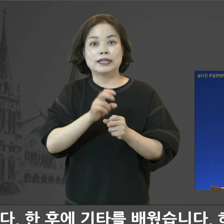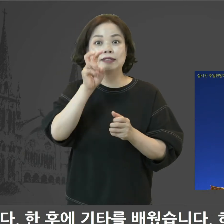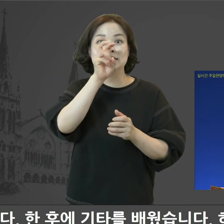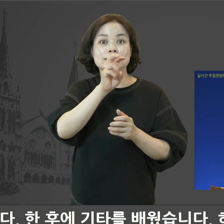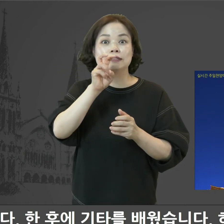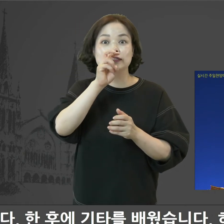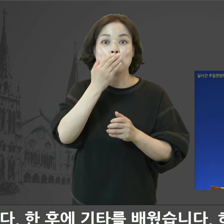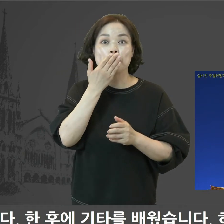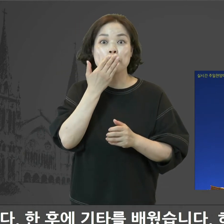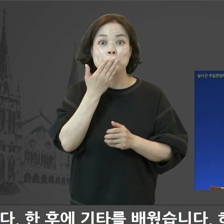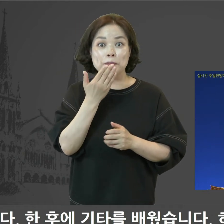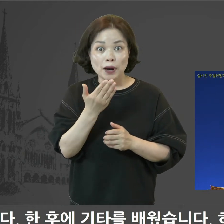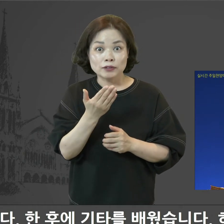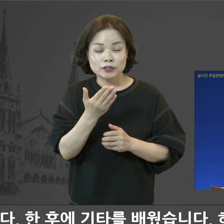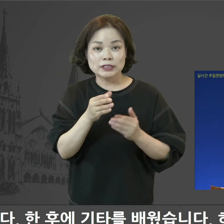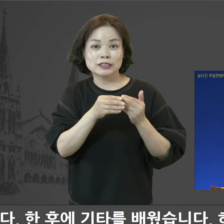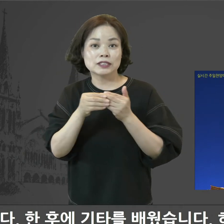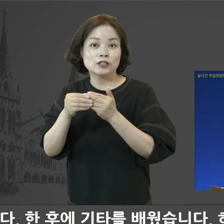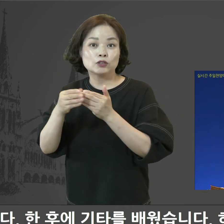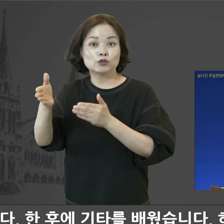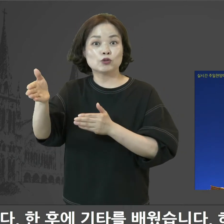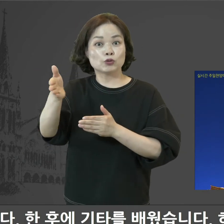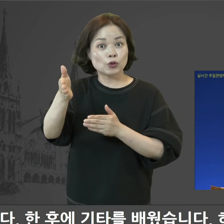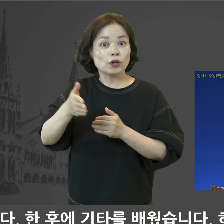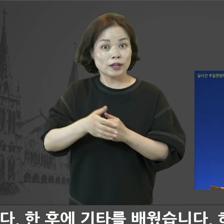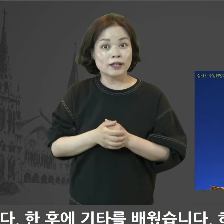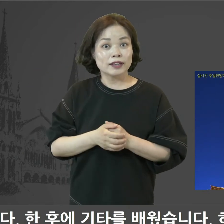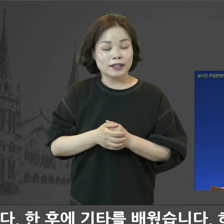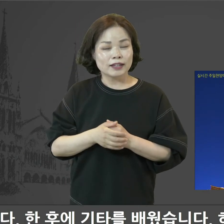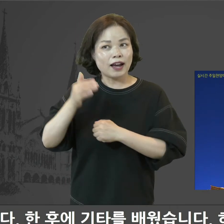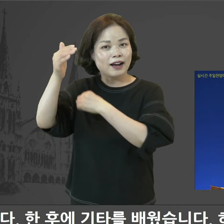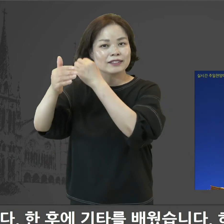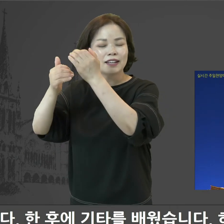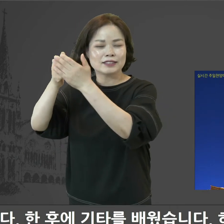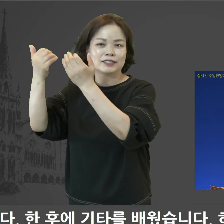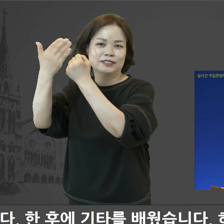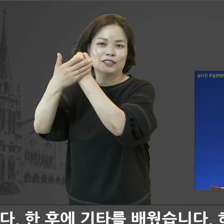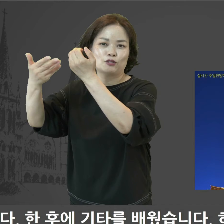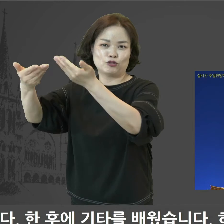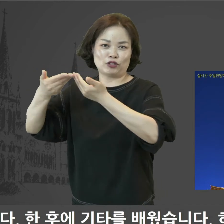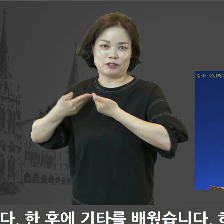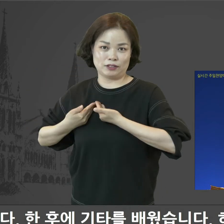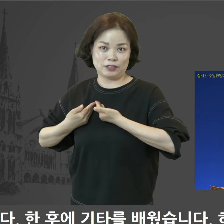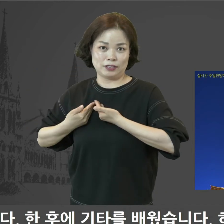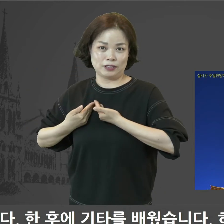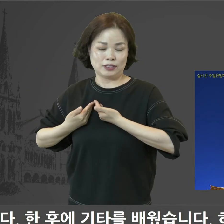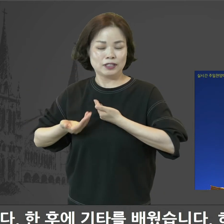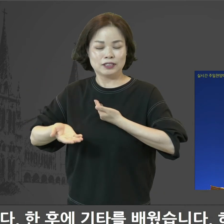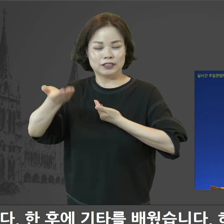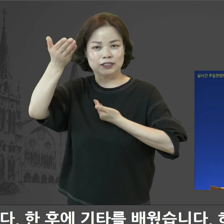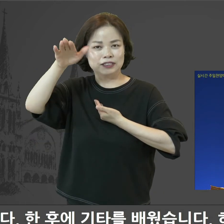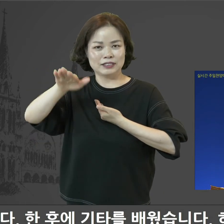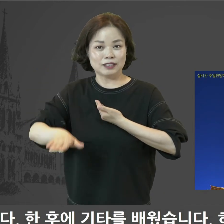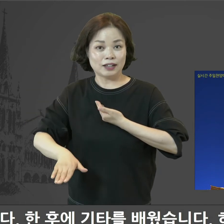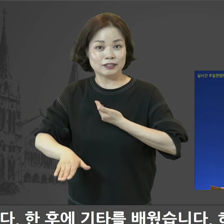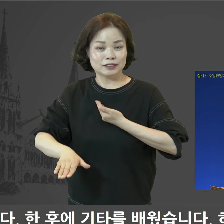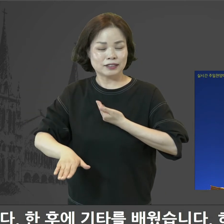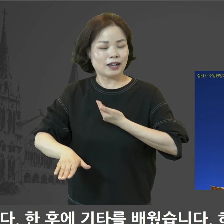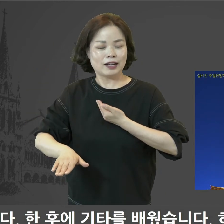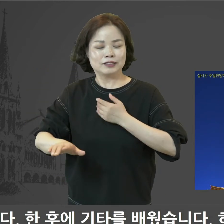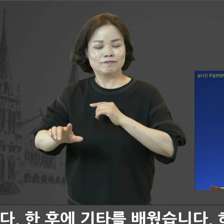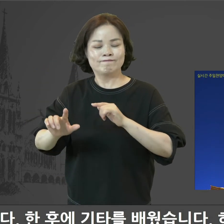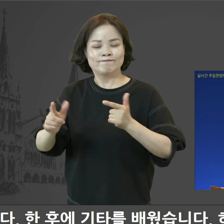찬양 인도를 할 수 있을 만큼만 딱 하나님께서 은혜를 주셨습니다. 그 이상도 그 이하도 할 수 없을